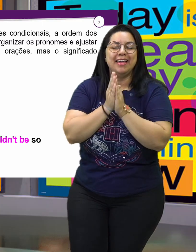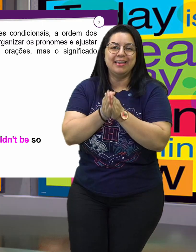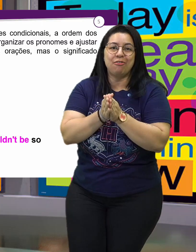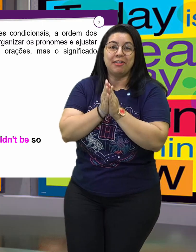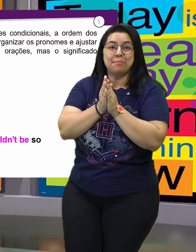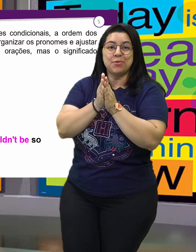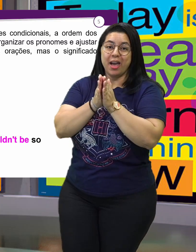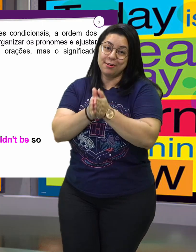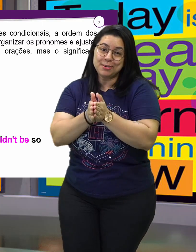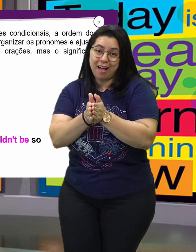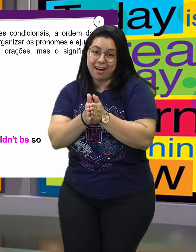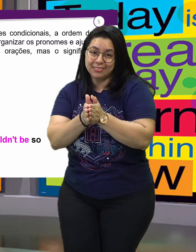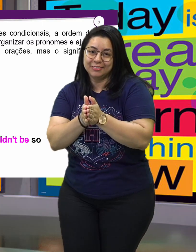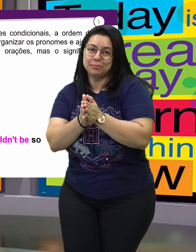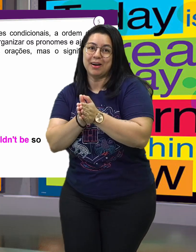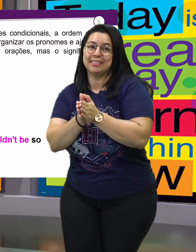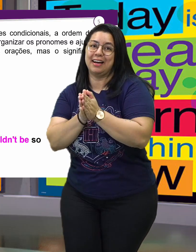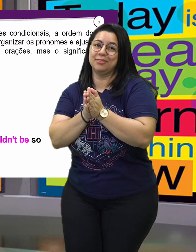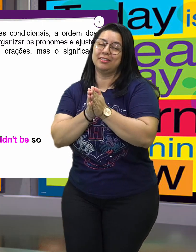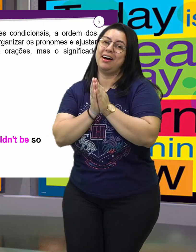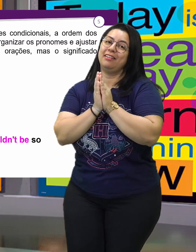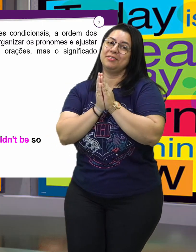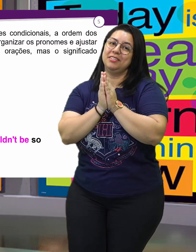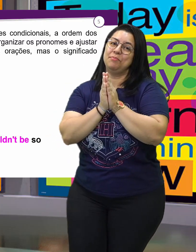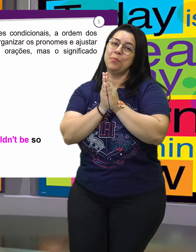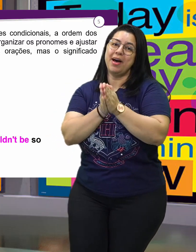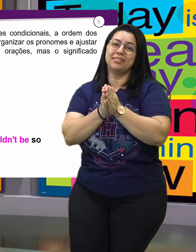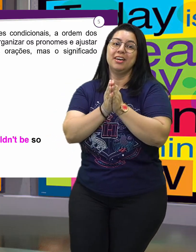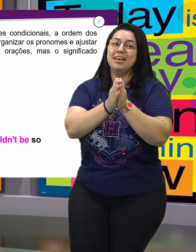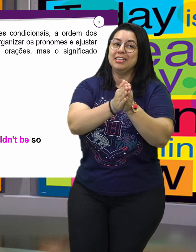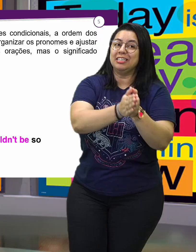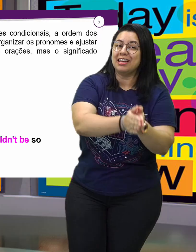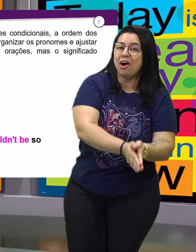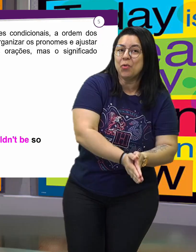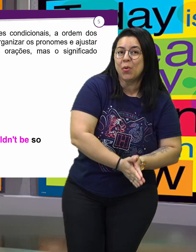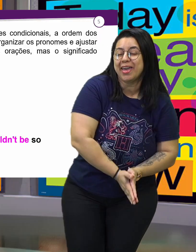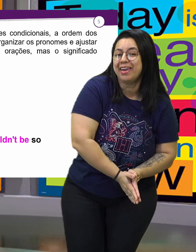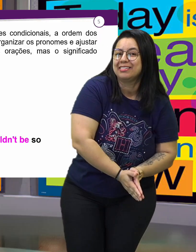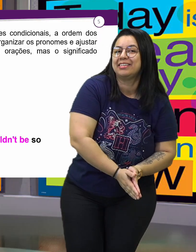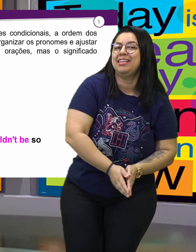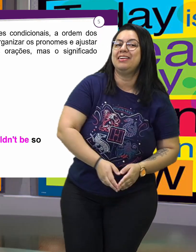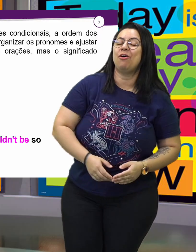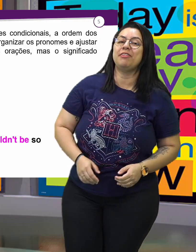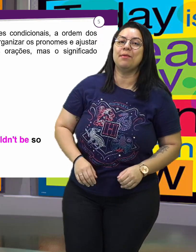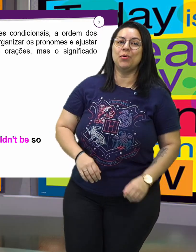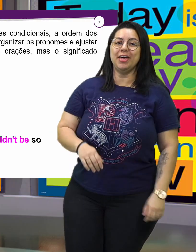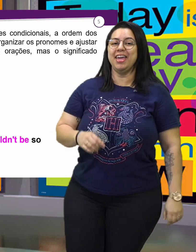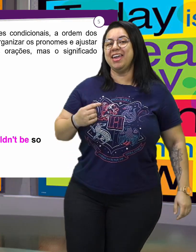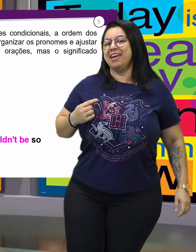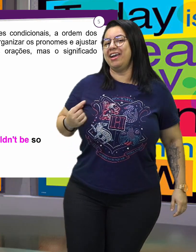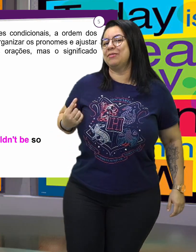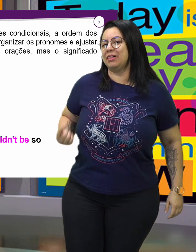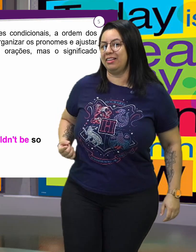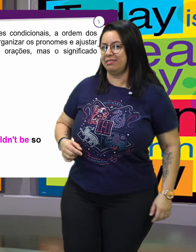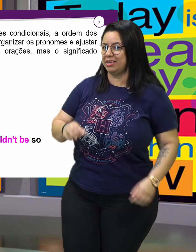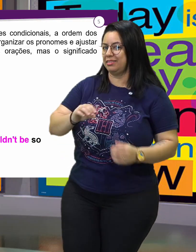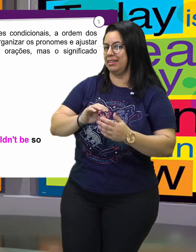Rained, ele é um verbo regular do passado, tá? Lá no Simple Past. Já o went, ele é um verbo